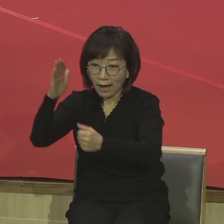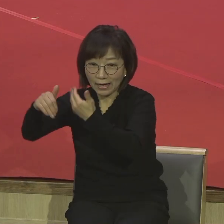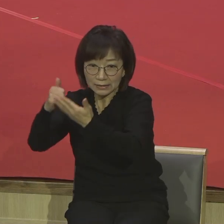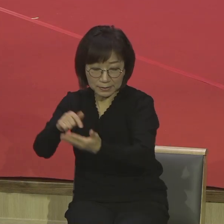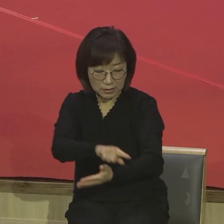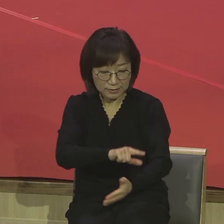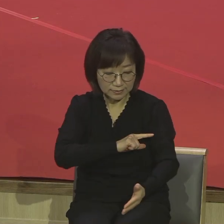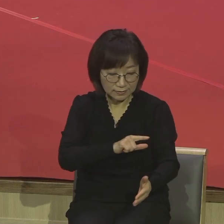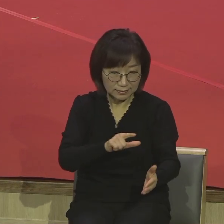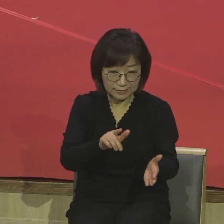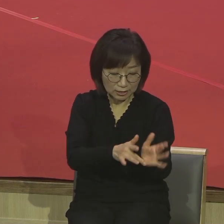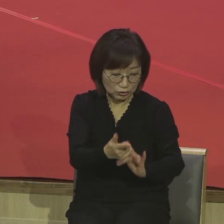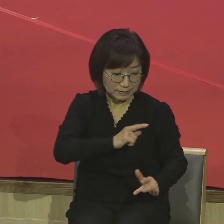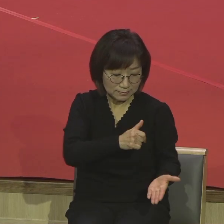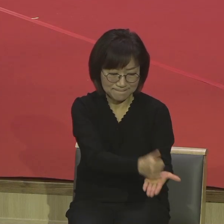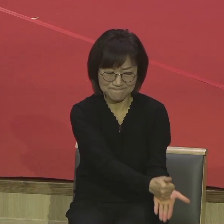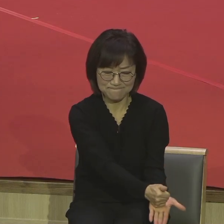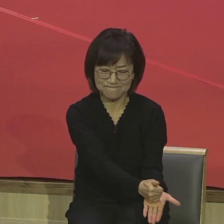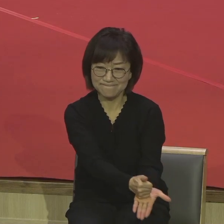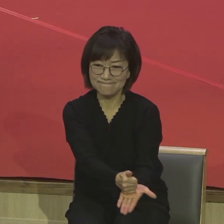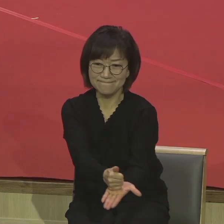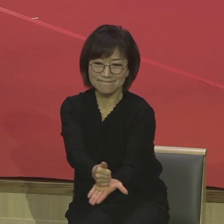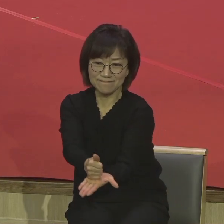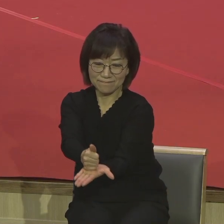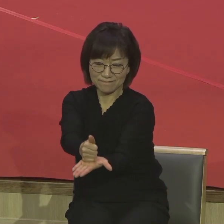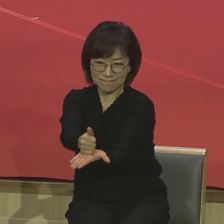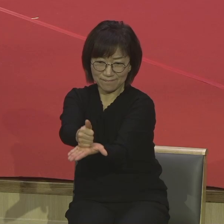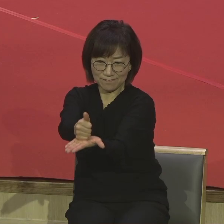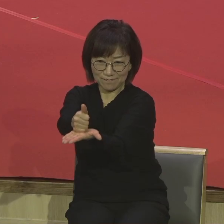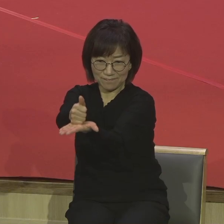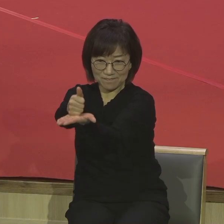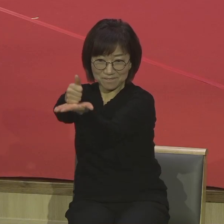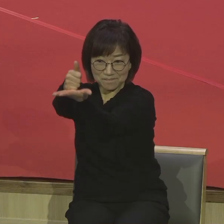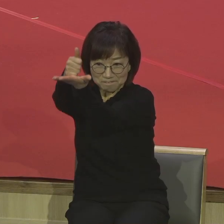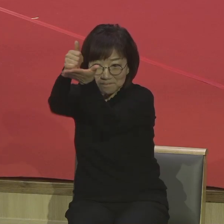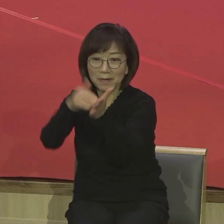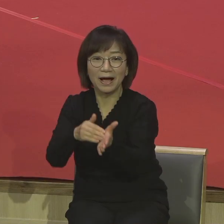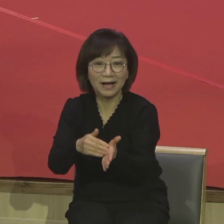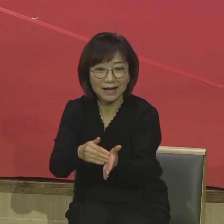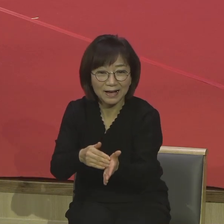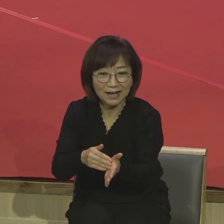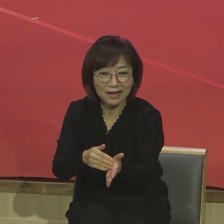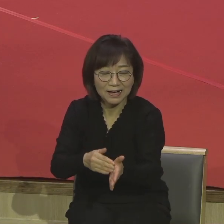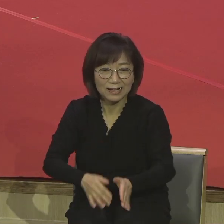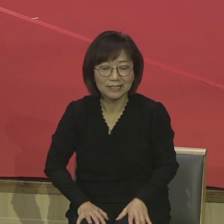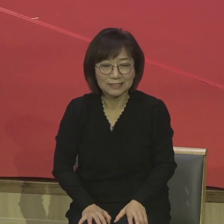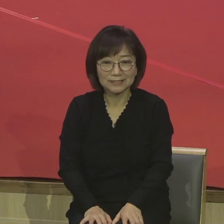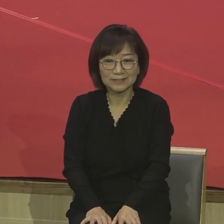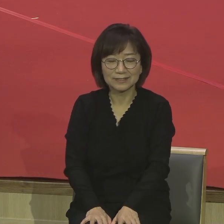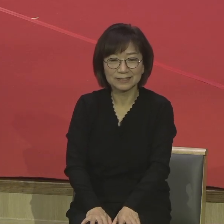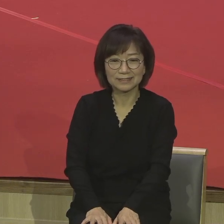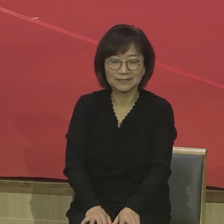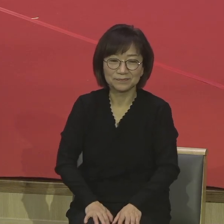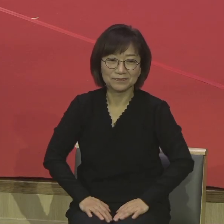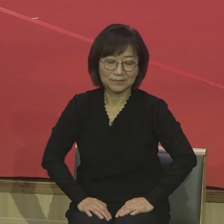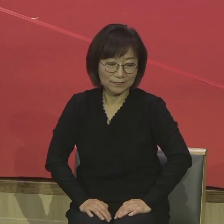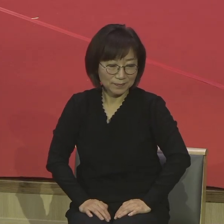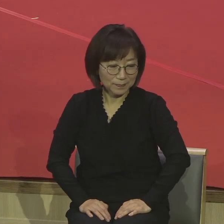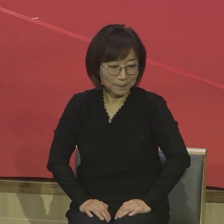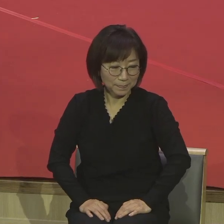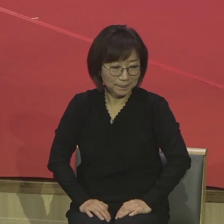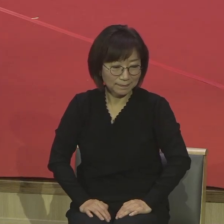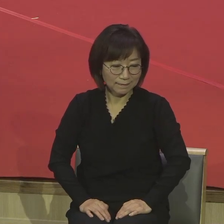성육신은 하나님께서 언약에 신실하신 하나님이심을 보여주는 증거였다고 하면, 예수